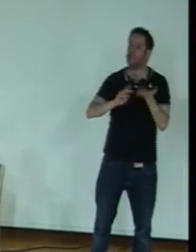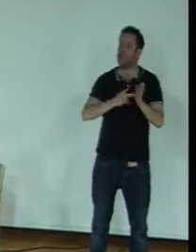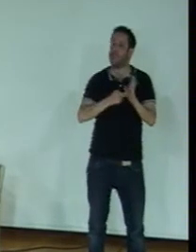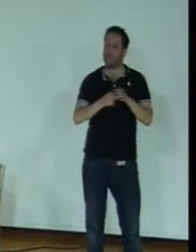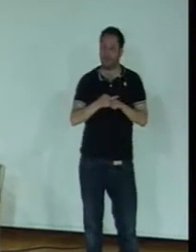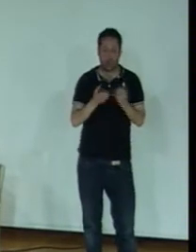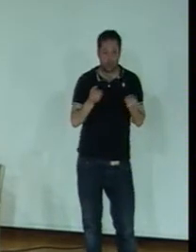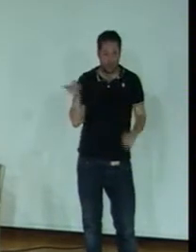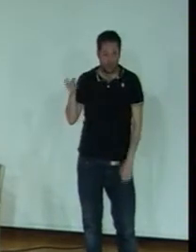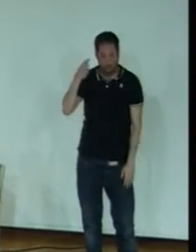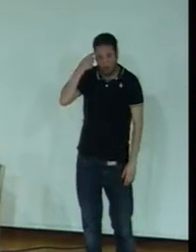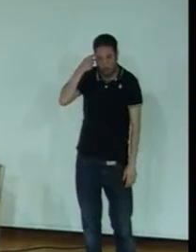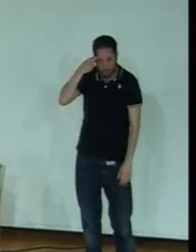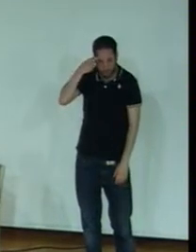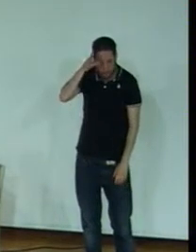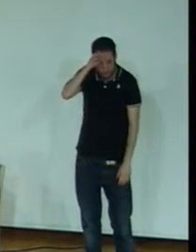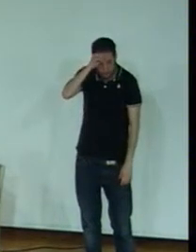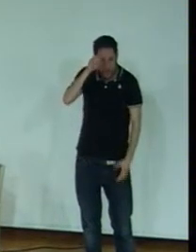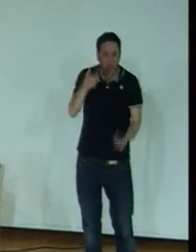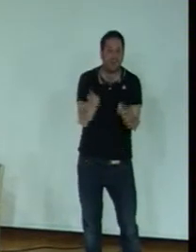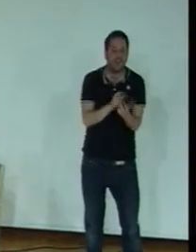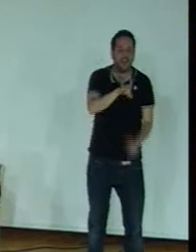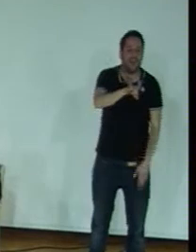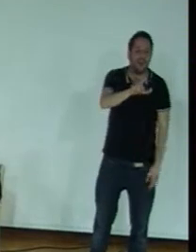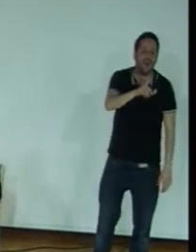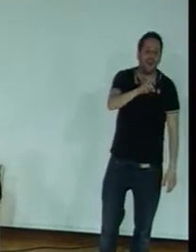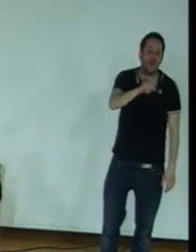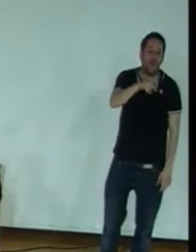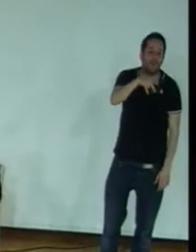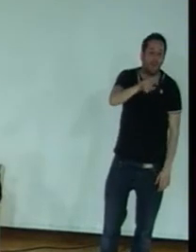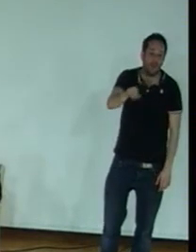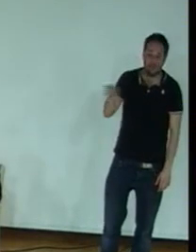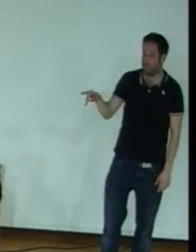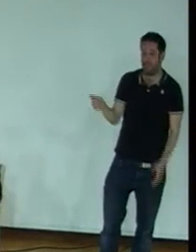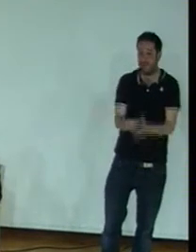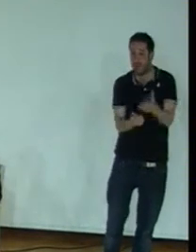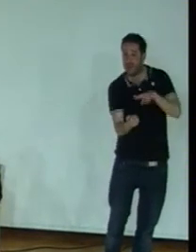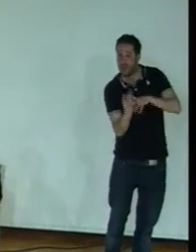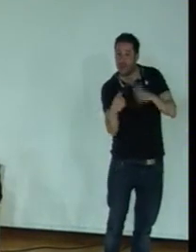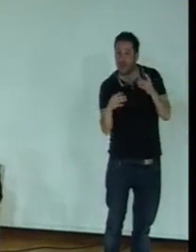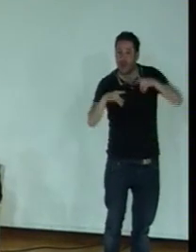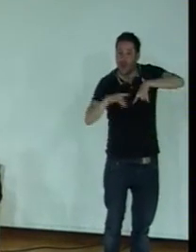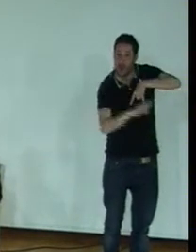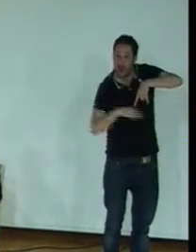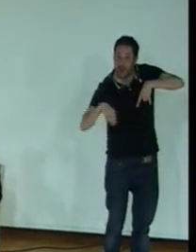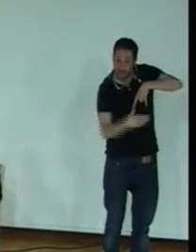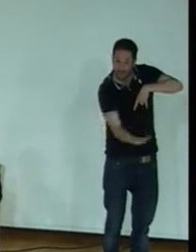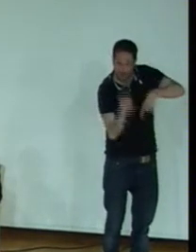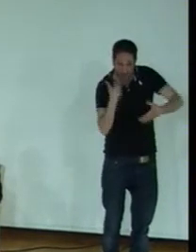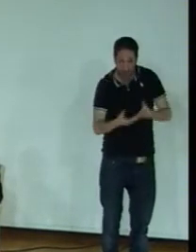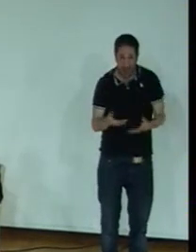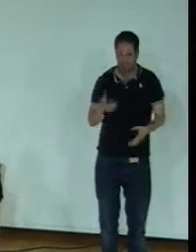est souvent largué. On l'avait déjà vu à l'époque de l'Hadopi, c'est à cette époque-là qu'était née la quadrature du net, qui avait mis en évidence